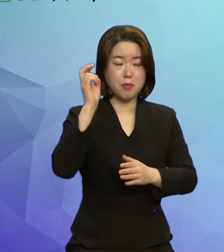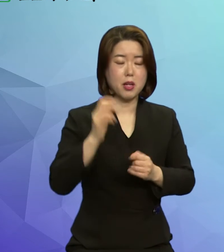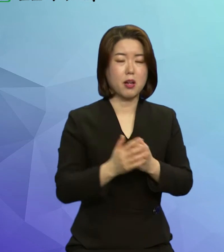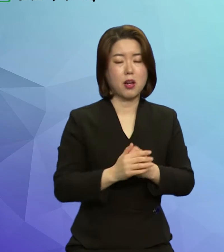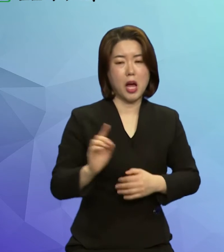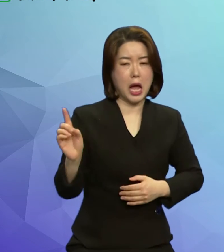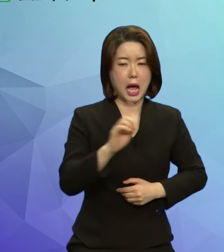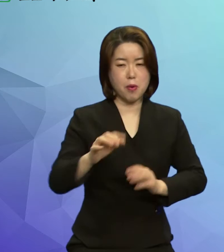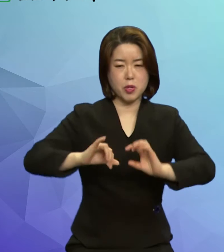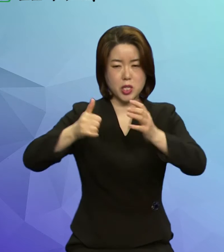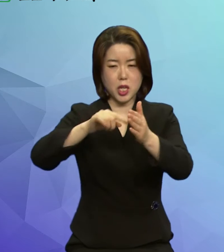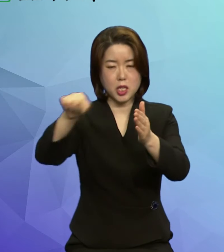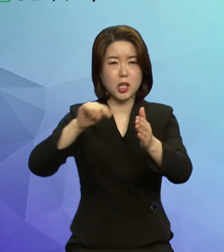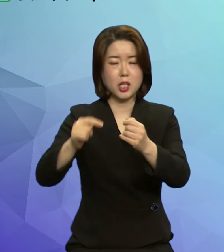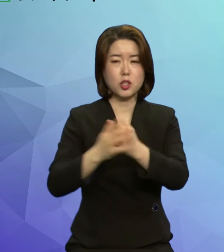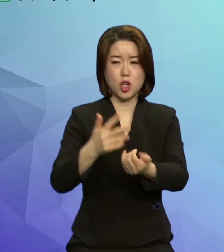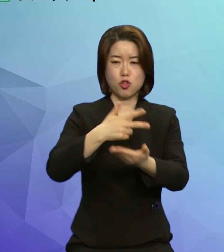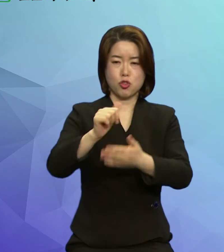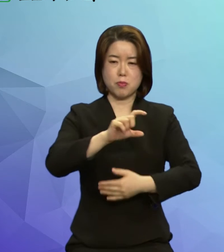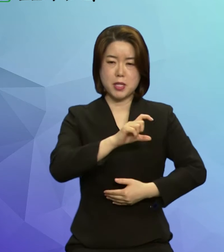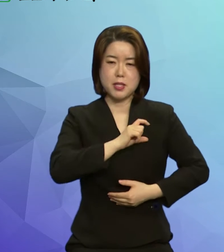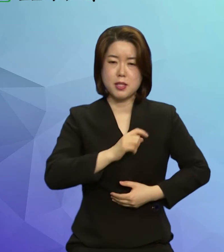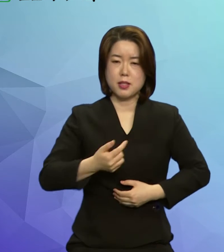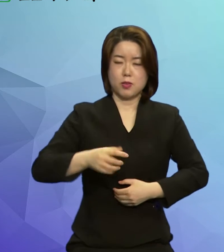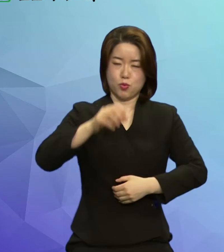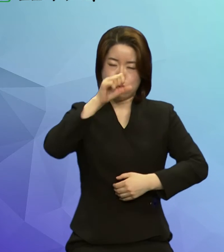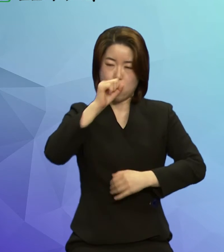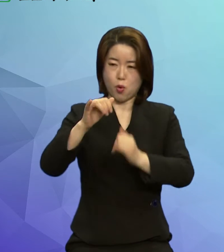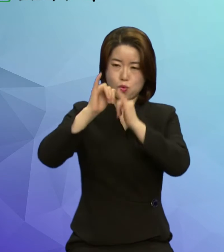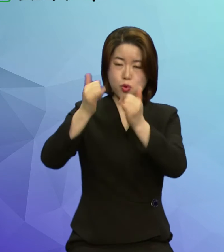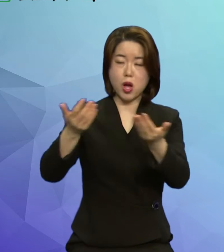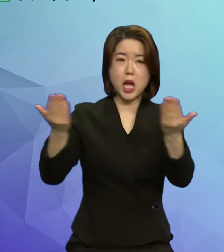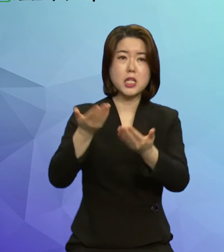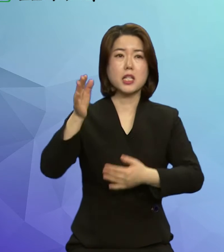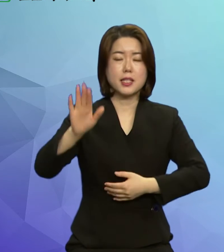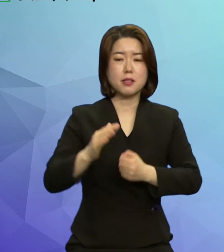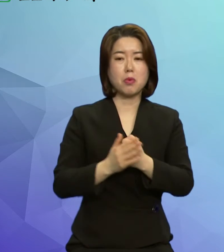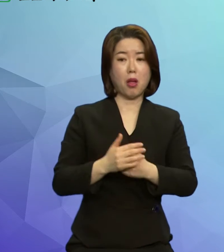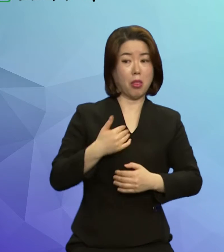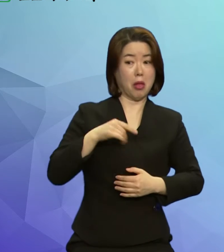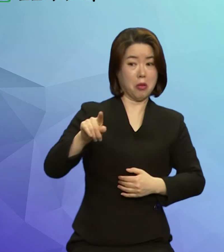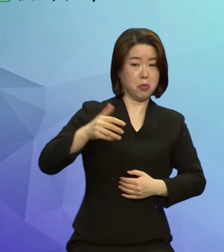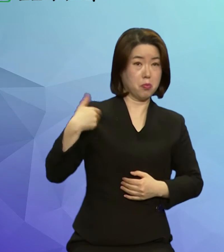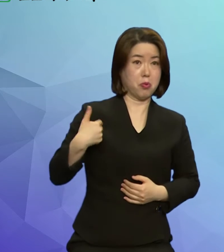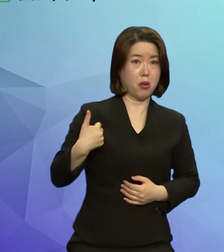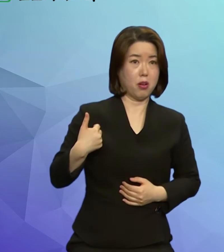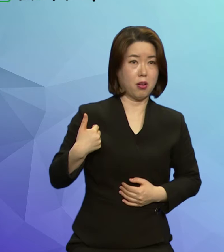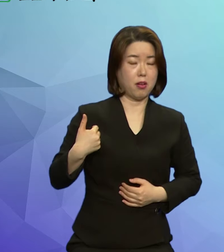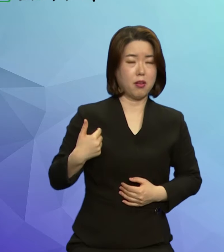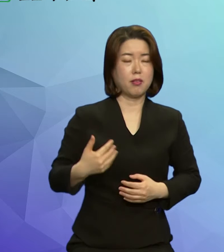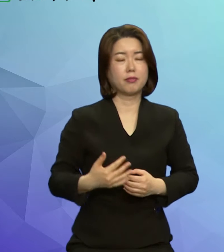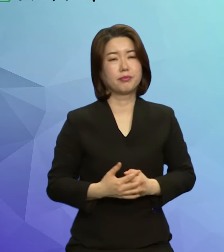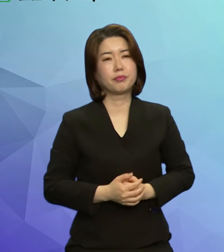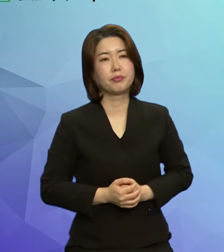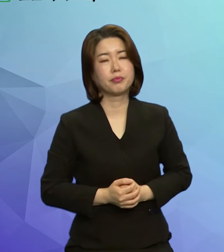아무리 세상에서 주의 이름으로 기가 막힌 일을 큰 일을 했다 하더라도 주님은 모른다는 거예요. 그러므로